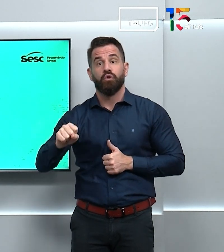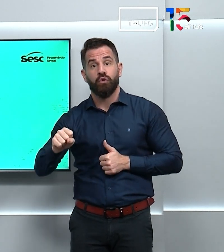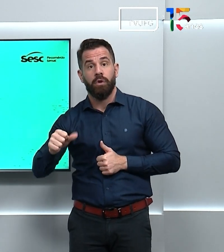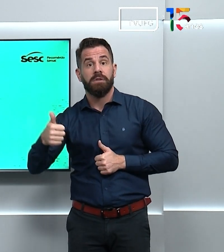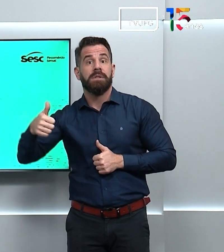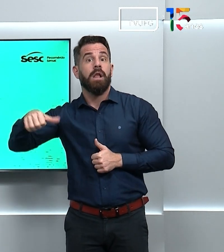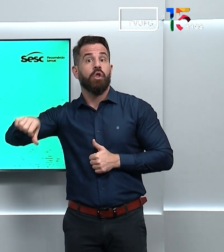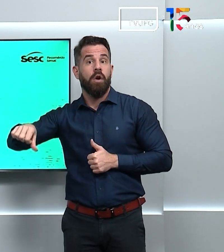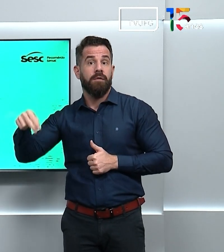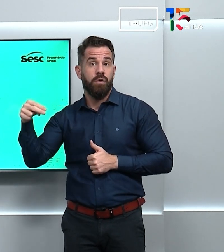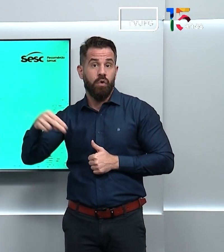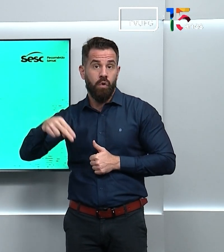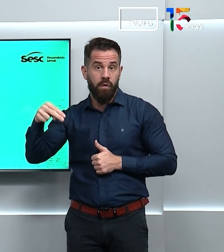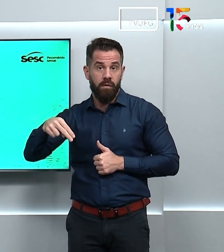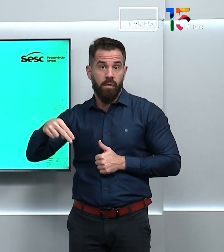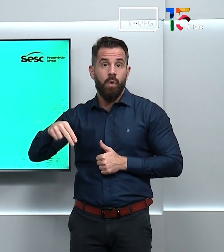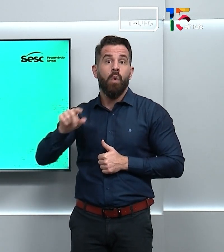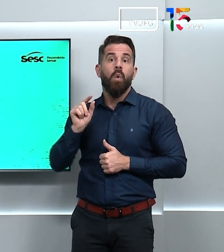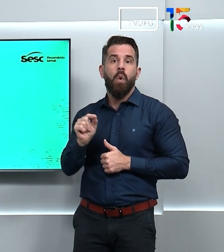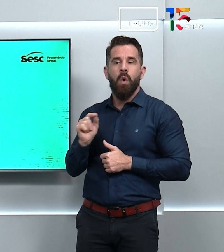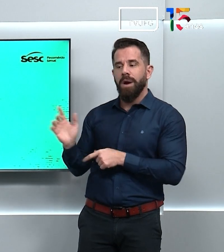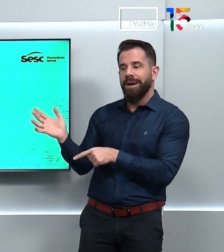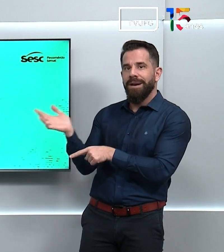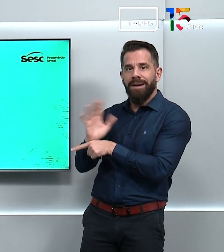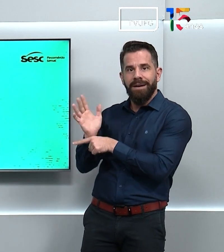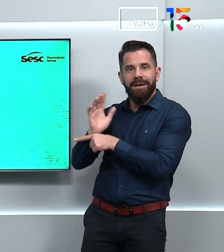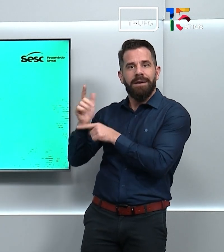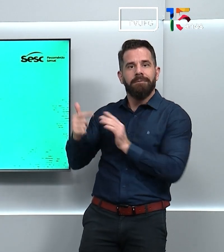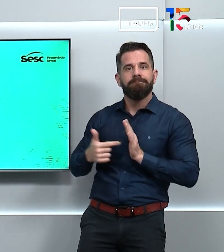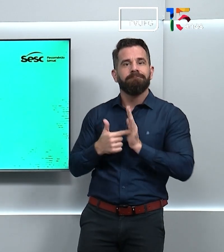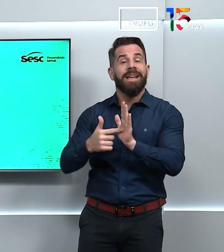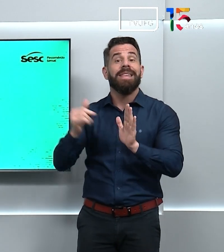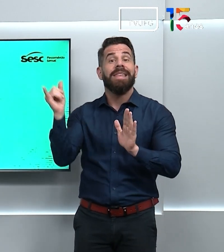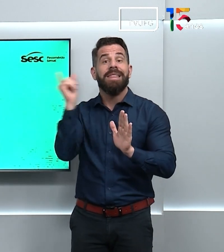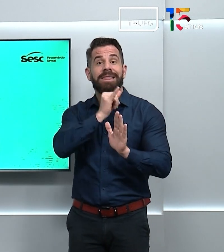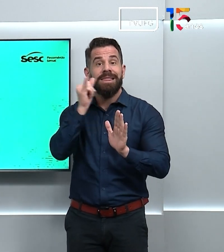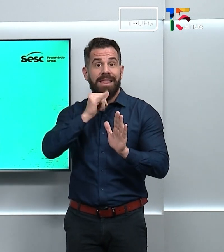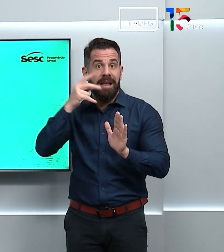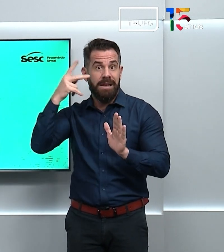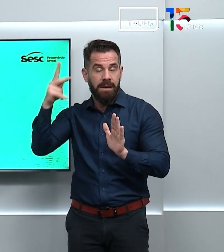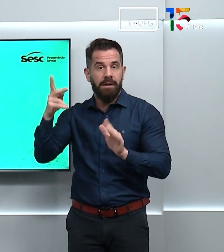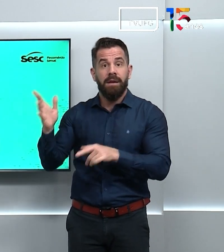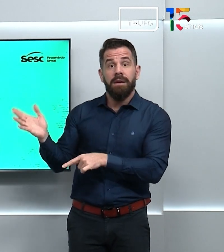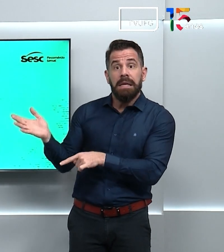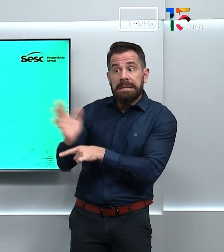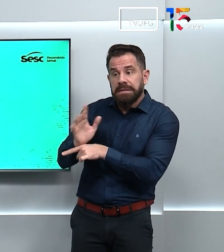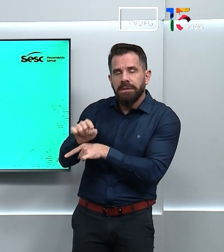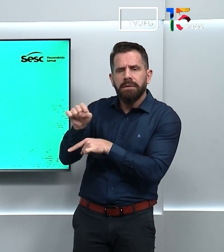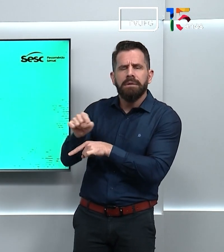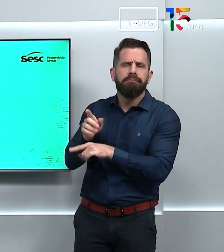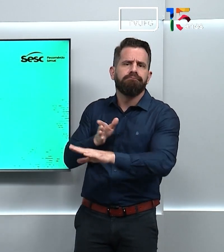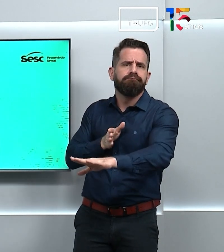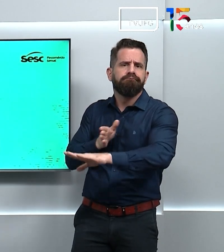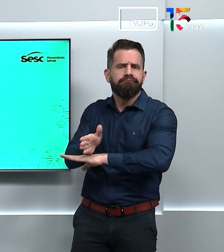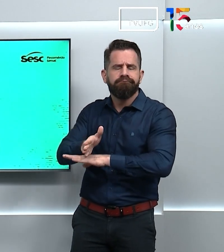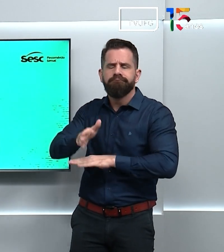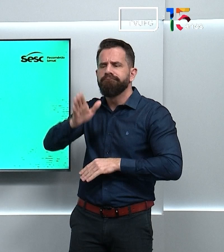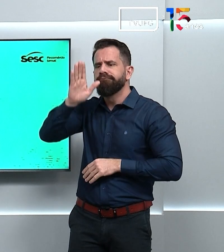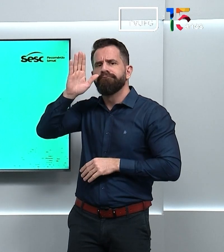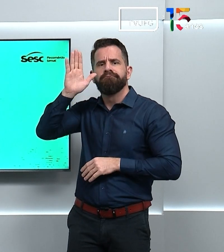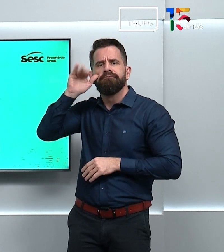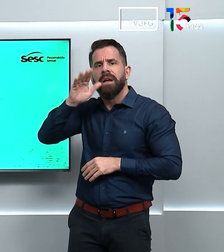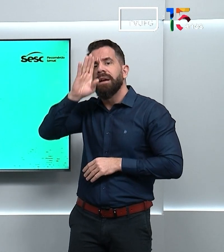o 19º Festival de Cinema Italiano. A exibição dos filmes ocorre de forma gratuita no Teatro